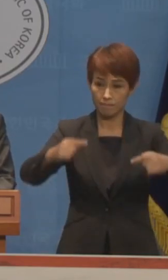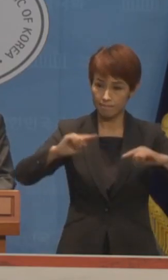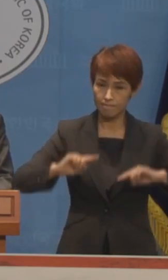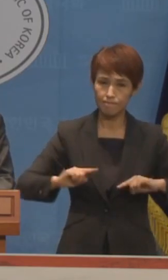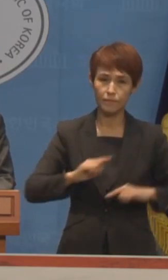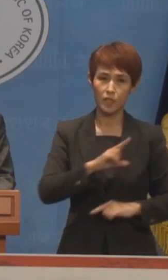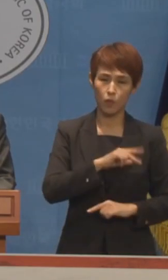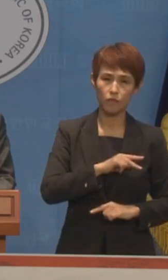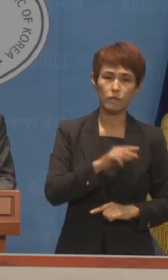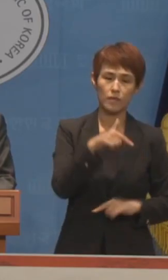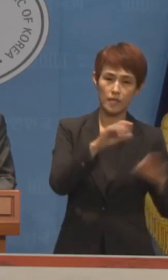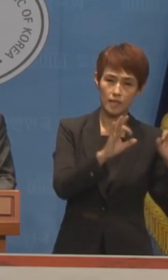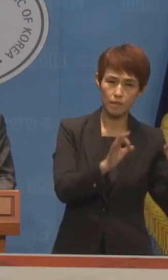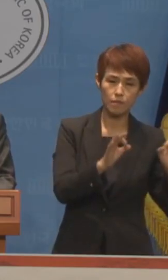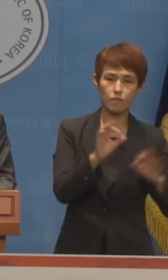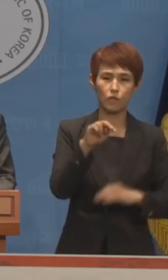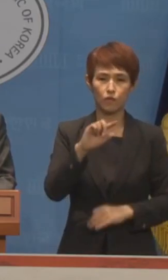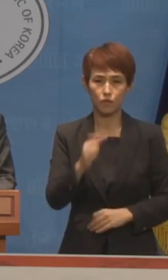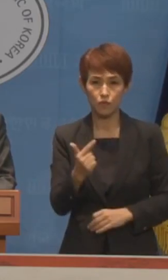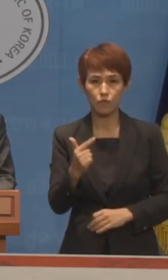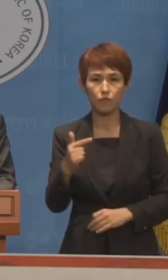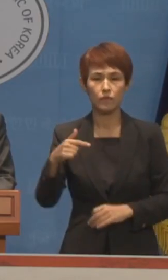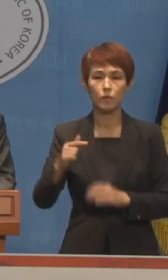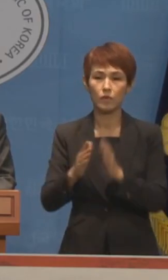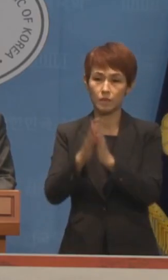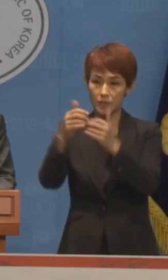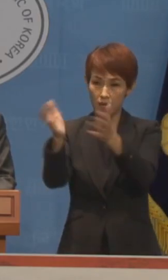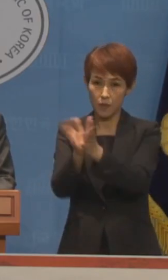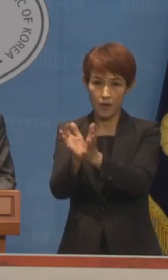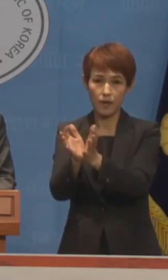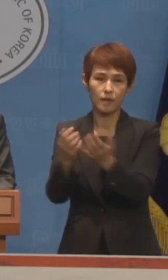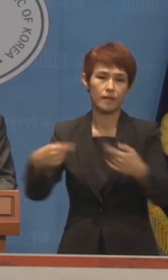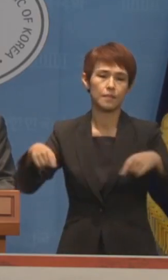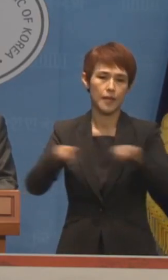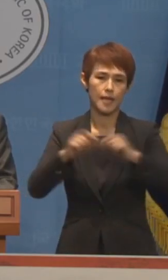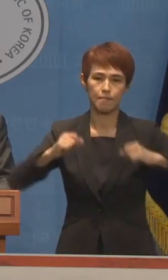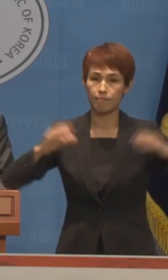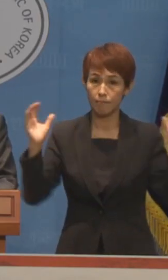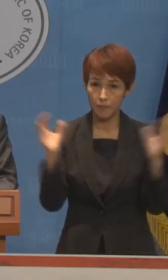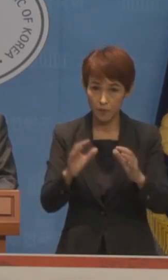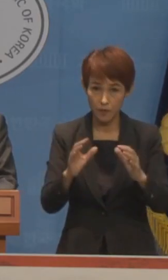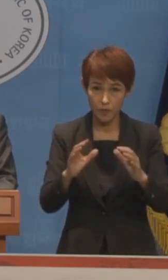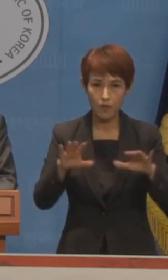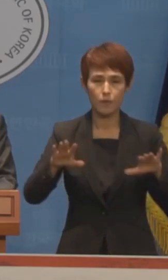의원님, 윤정호 의원님, 그리고 또 시민사회단체들과 힘을 모아서 이